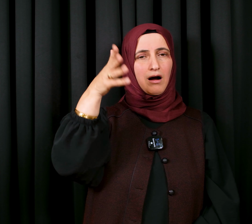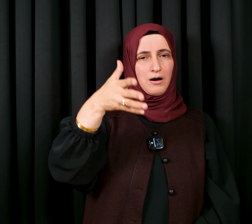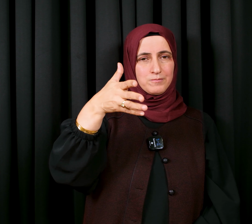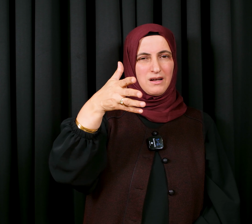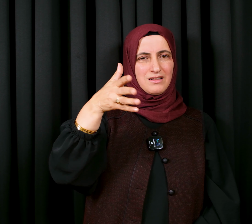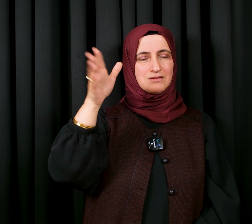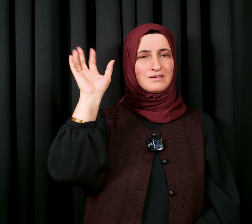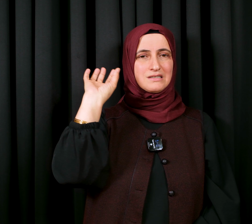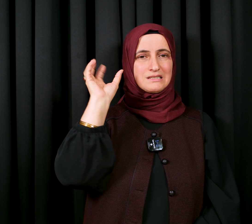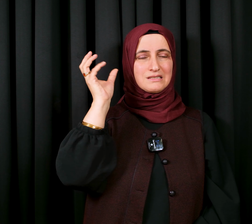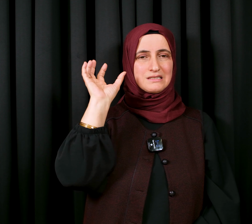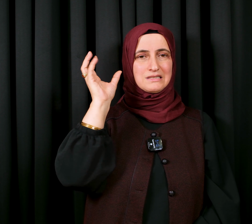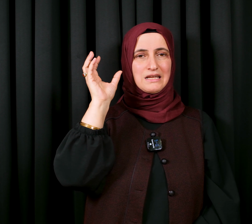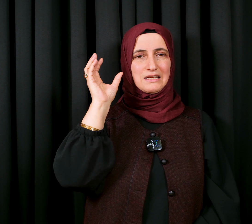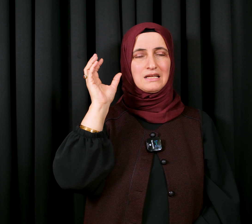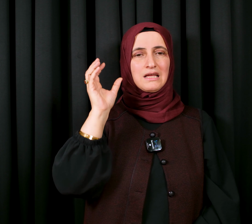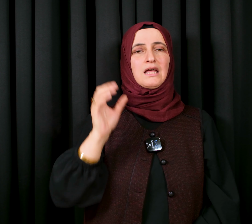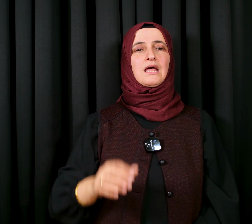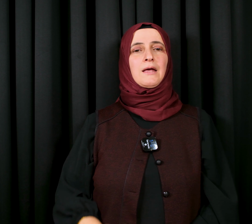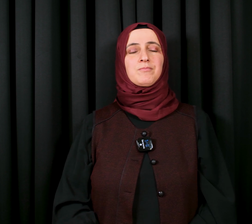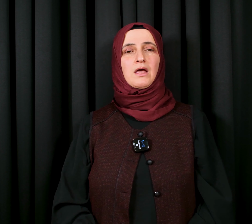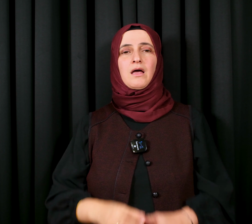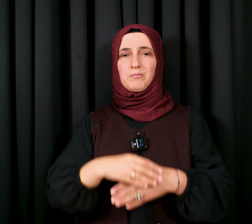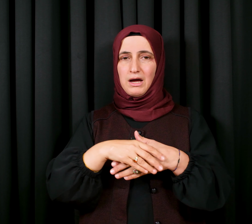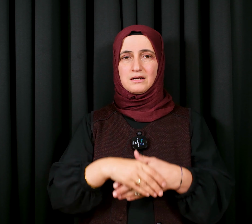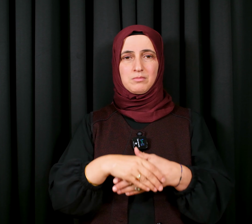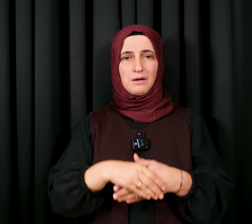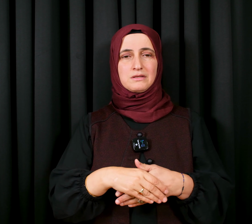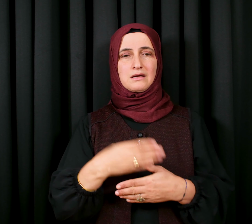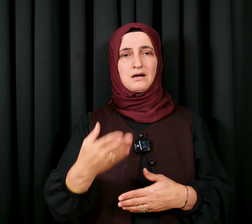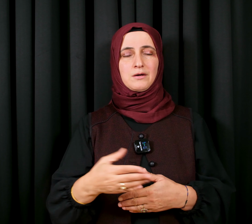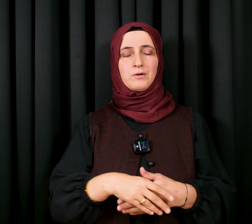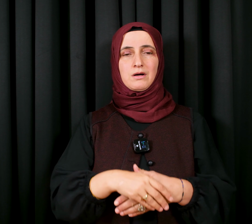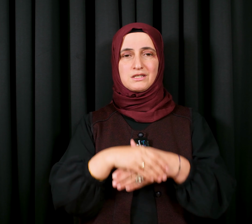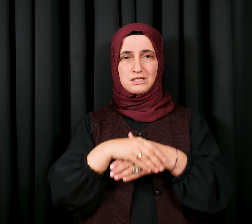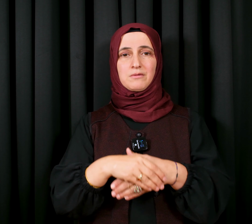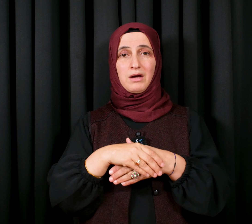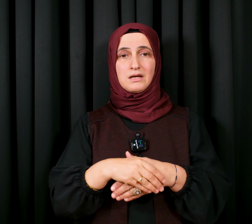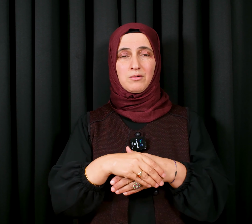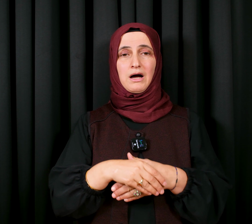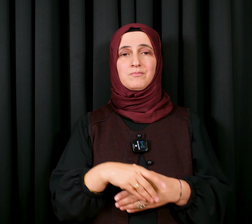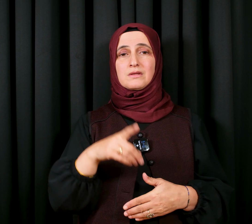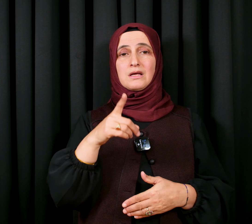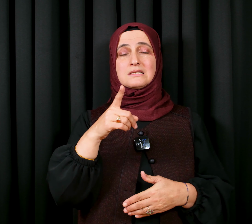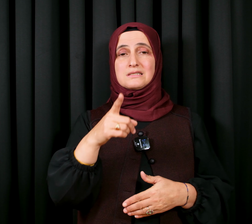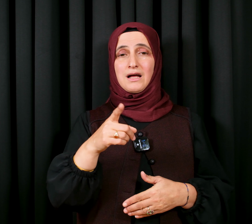Aptal. Deli. Merhaba. Bir tekrar yapalım arkadaşlar. Merhaba. Sen